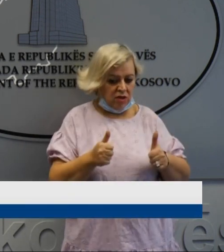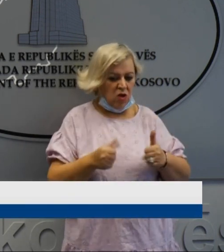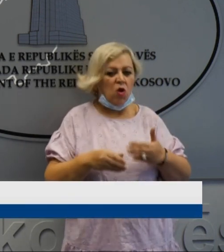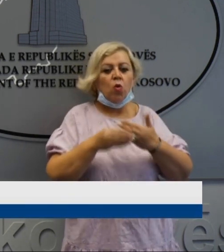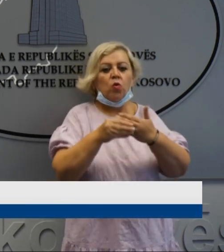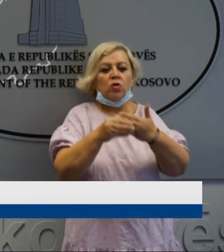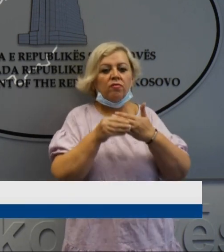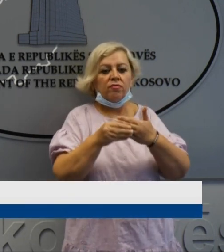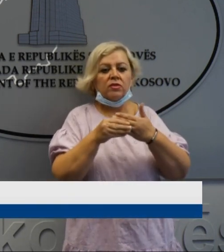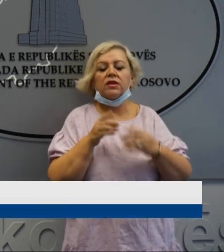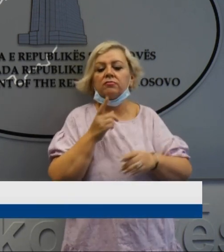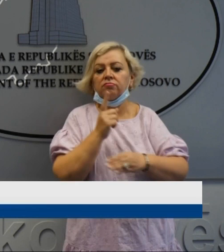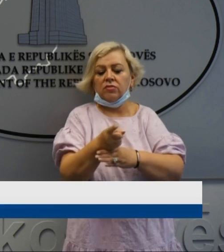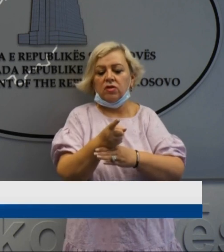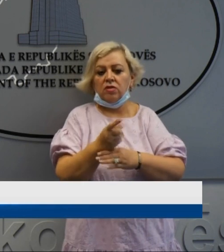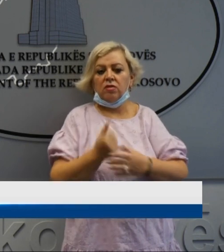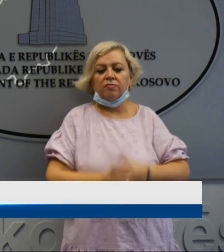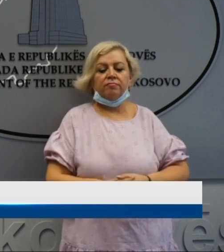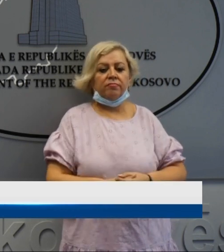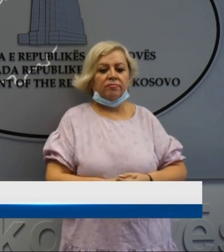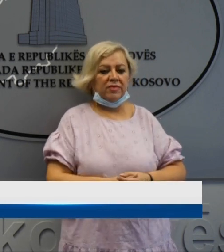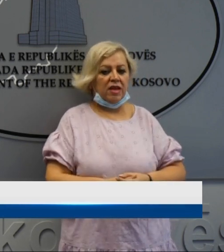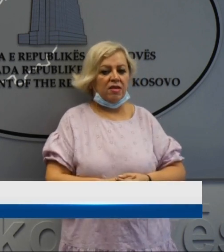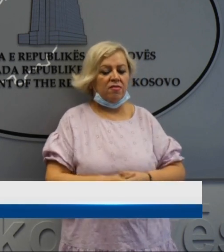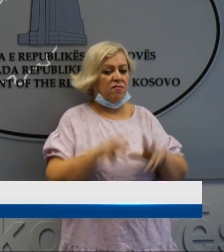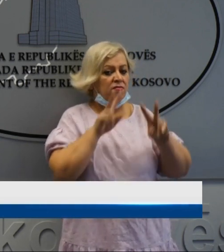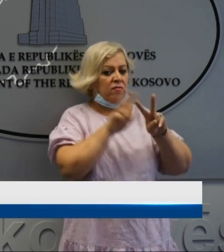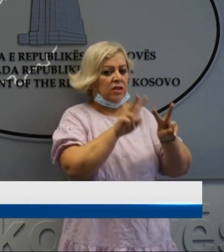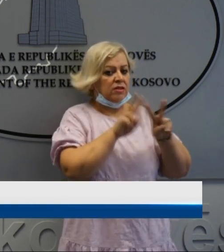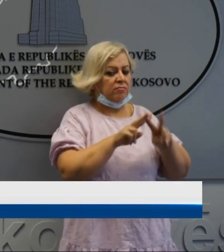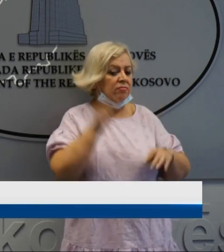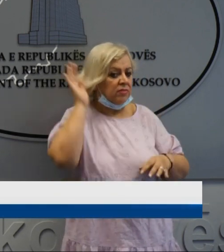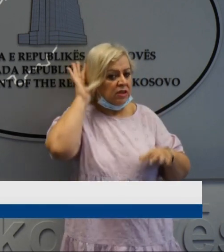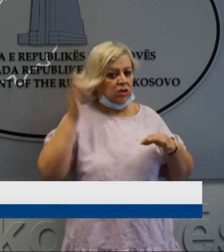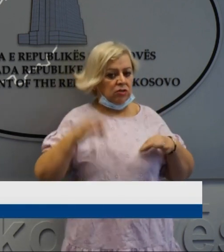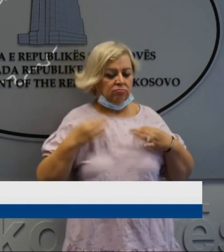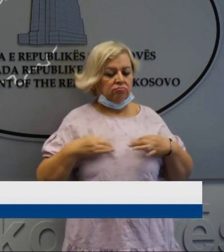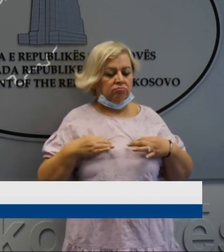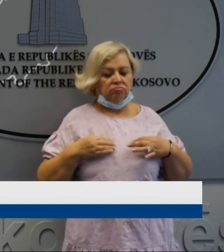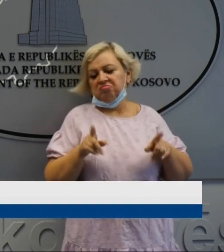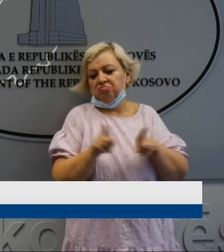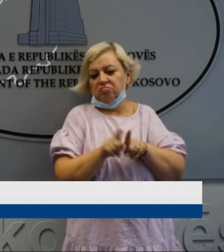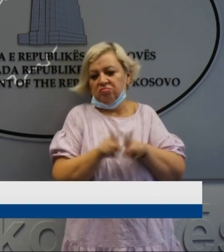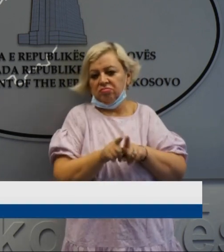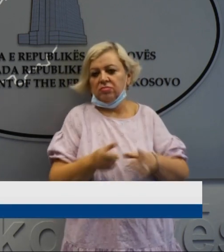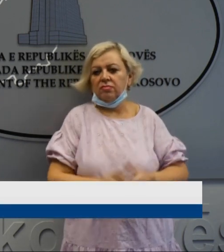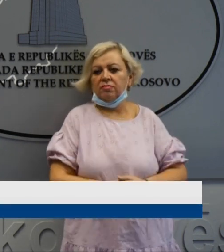udhërfyesi në faqet e Ministrisë Shëndetësisë, edhe kjo do bëhet po ashtu.